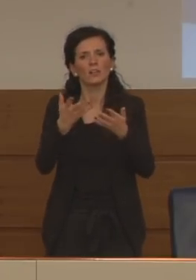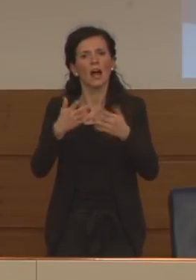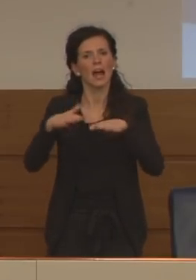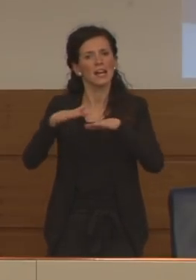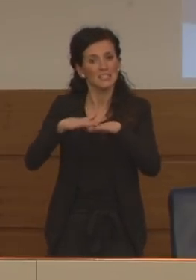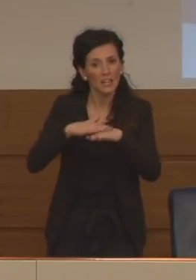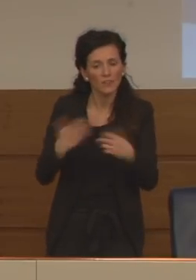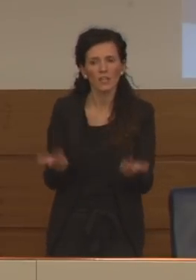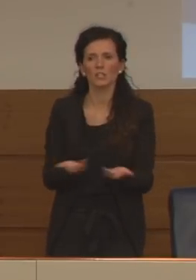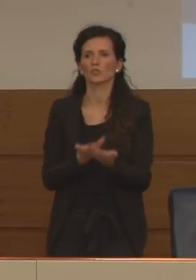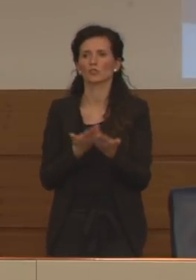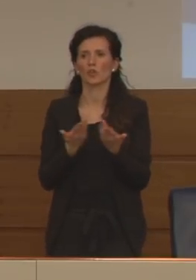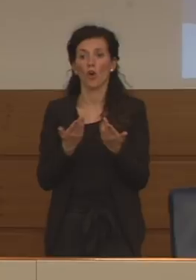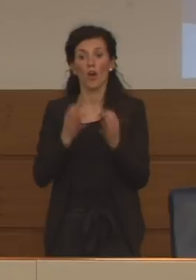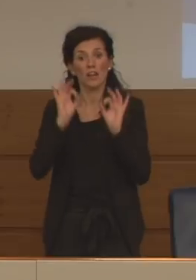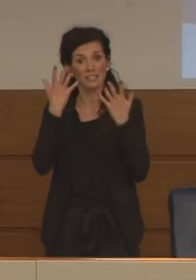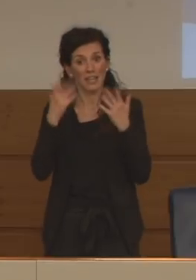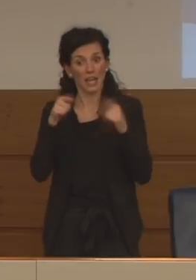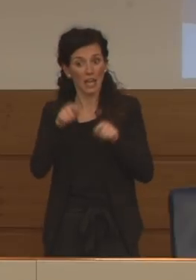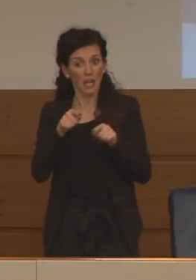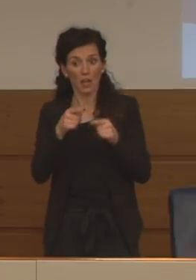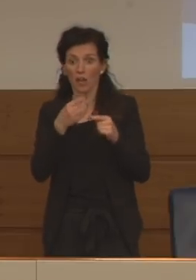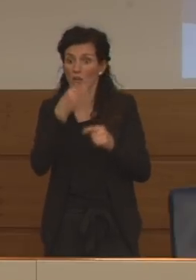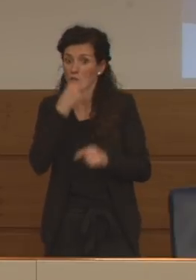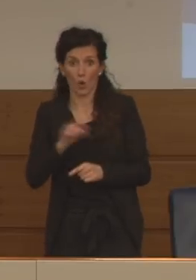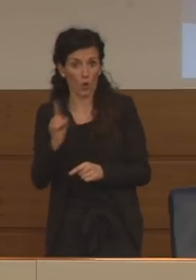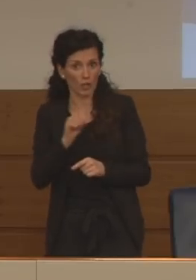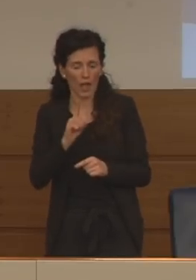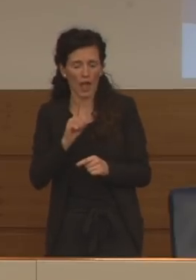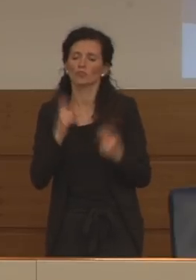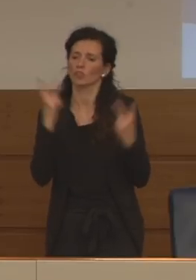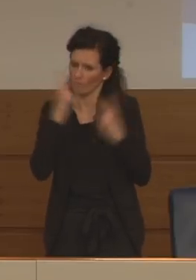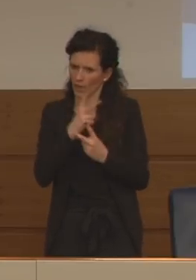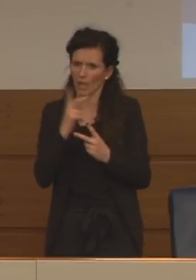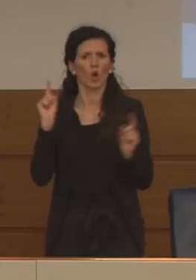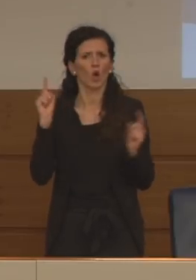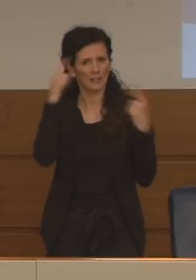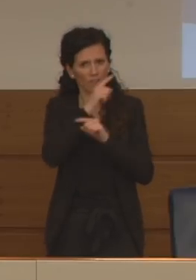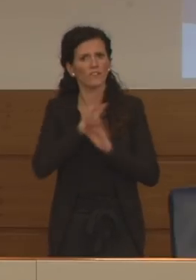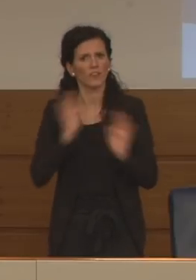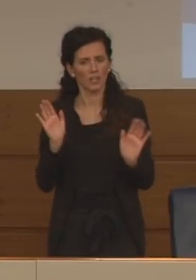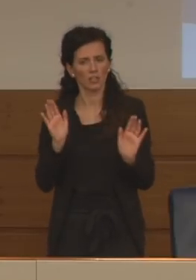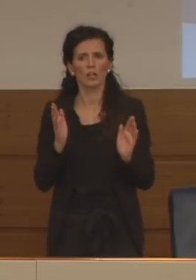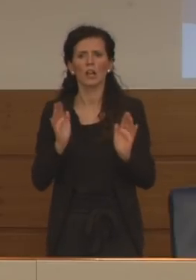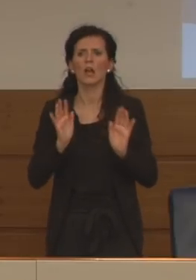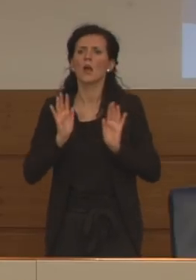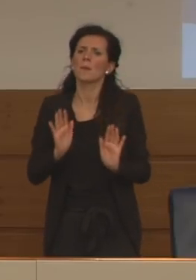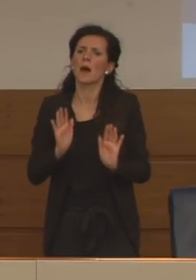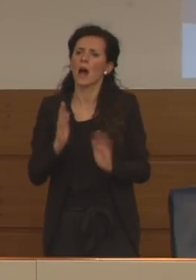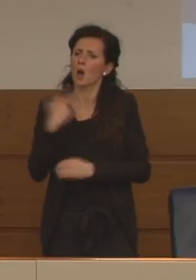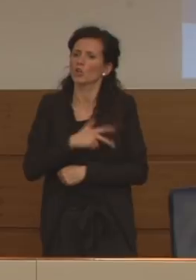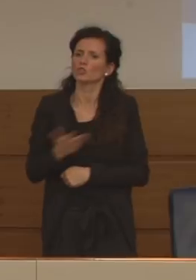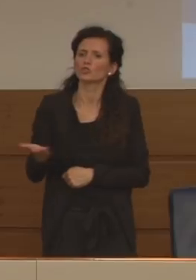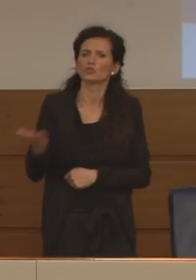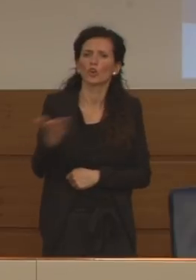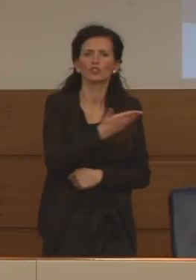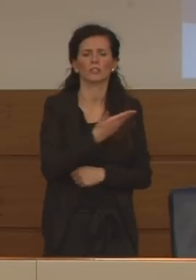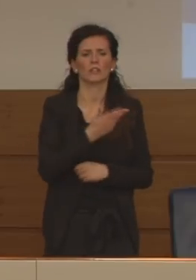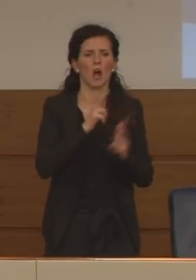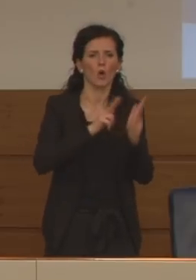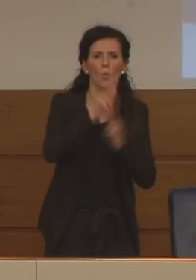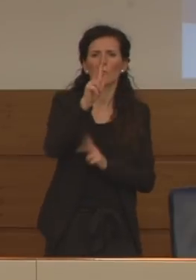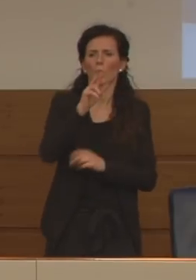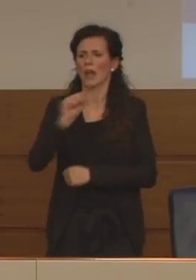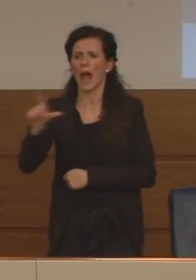garantiti rendono effettivamente molto difficile fare questo a questo non vuol dire però che anche la società e le articolazioni dai comuni